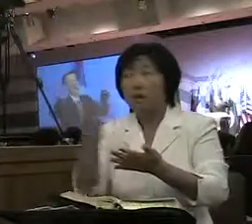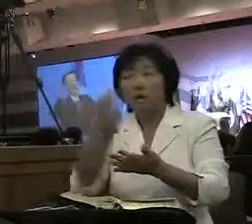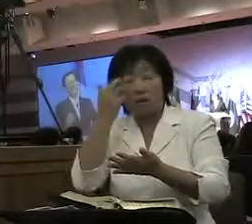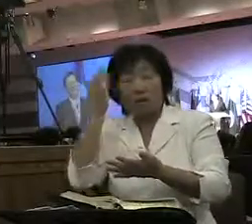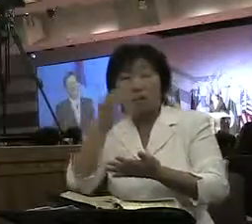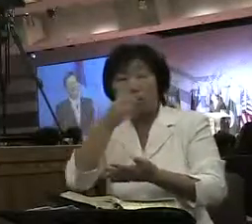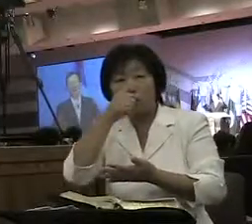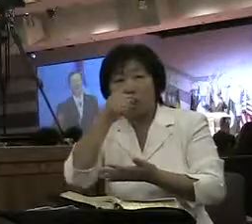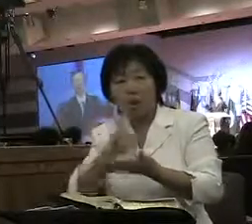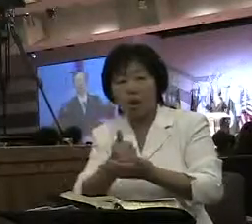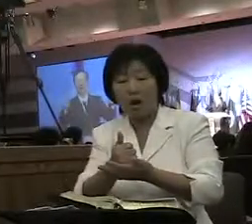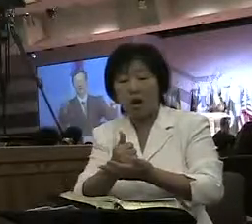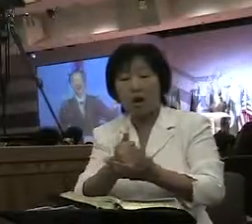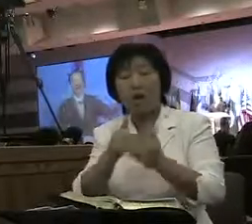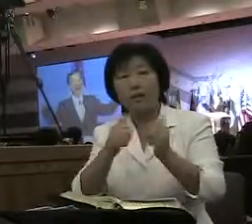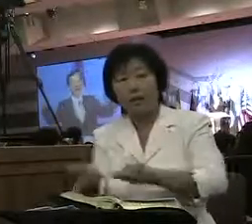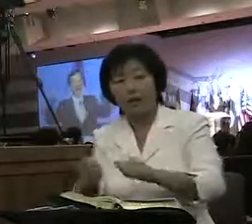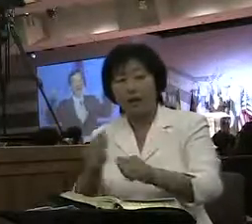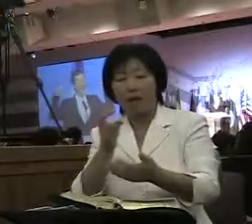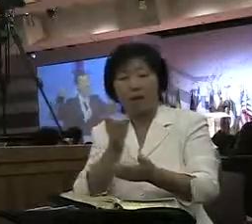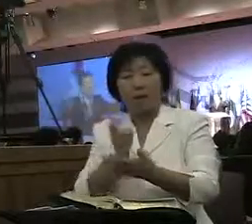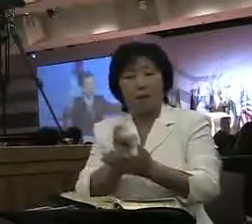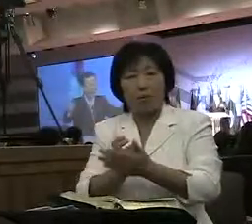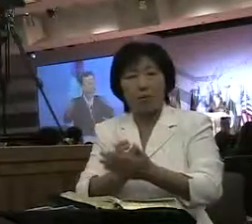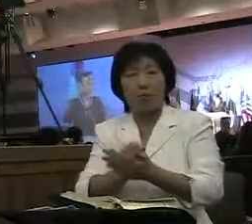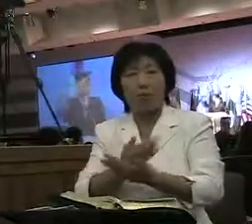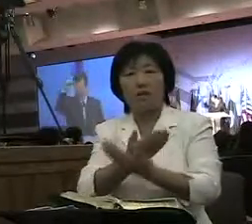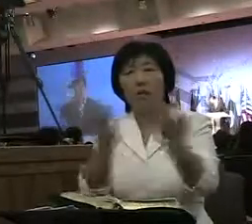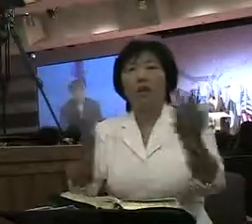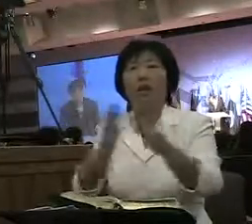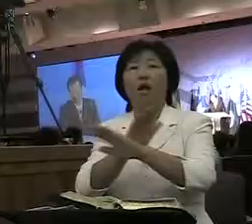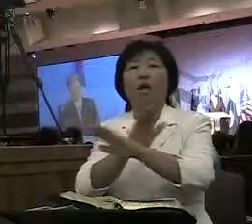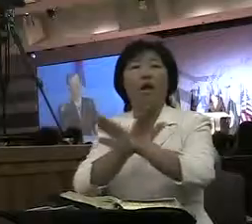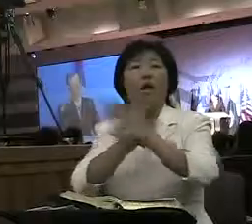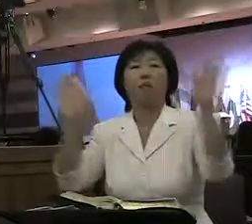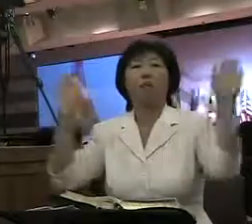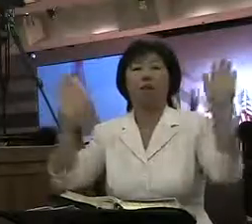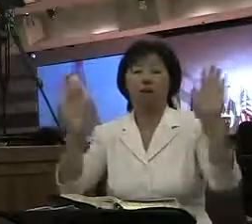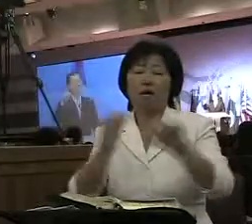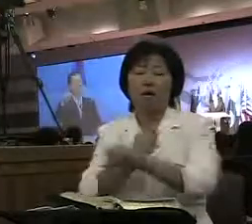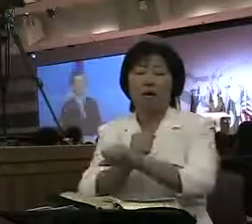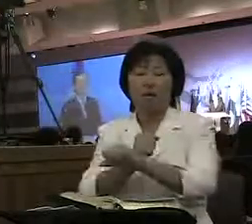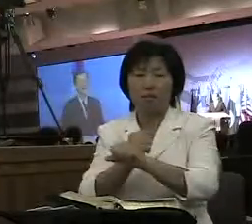죄와 사망의 법에서 너희를 해방하였음이라.